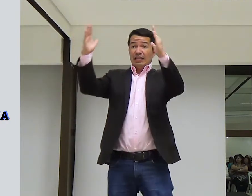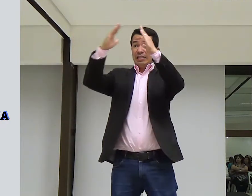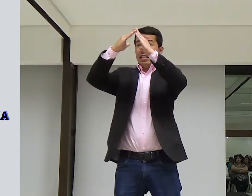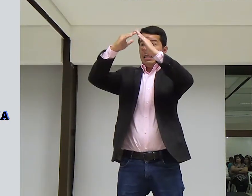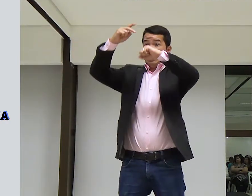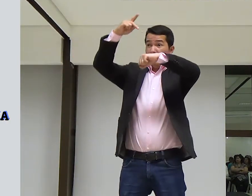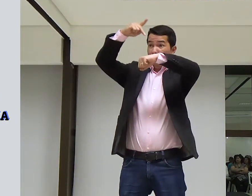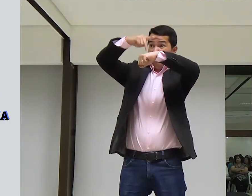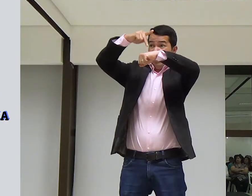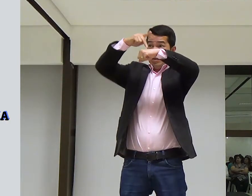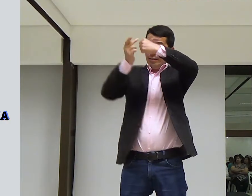A casa,